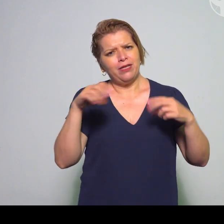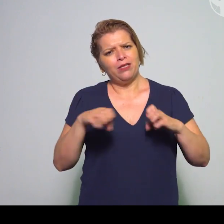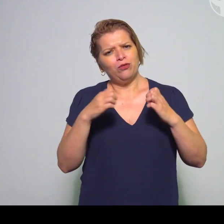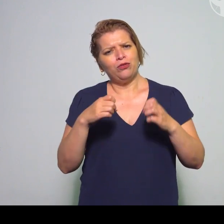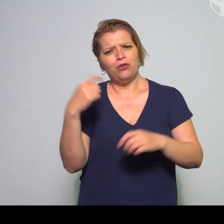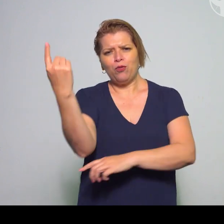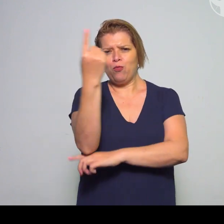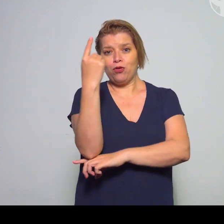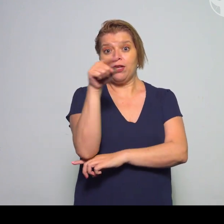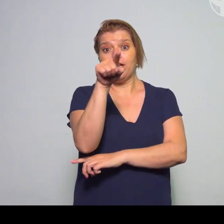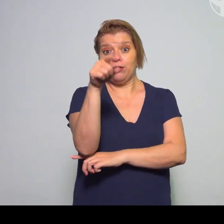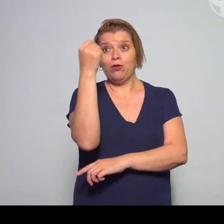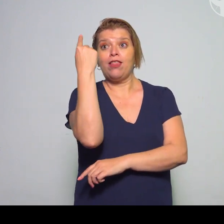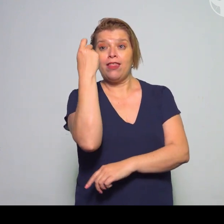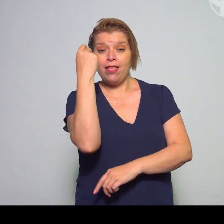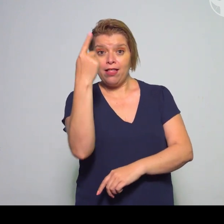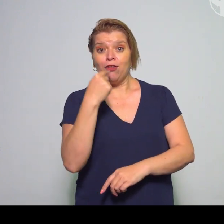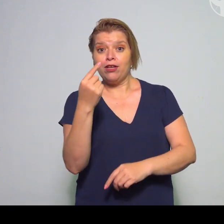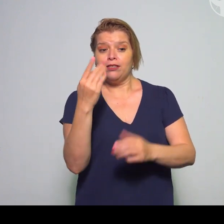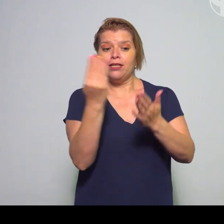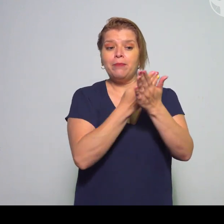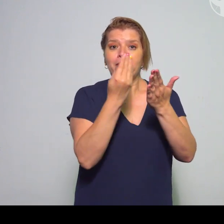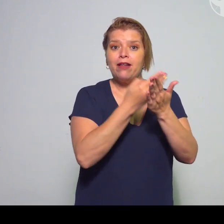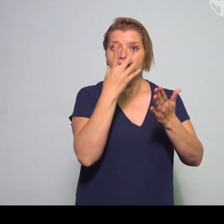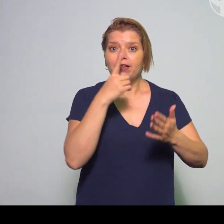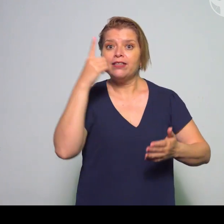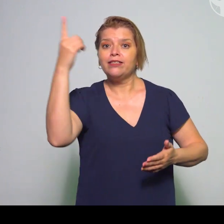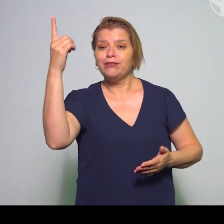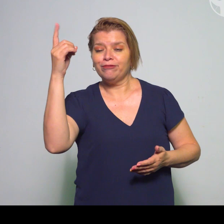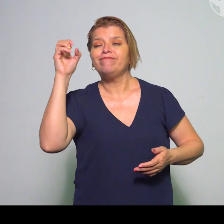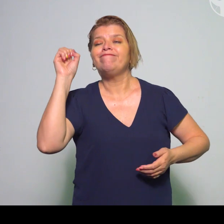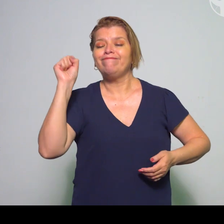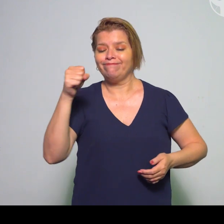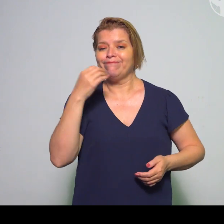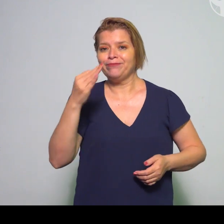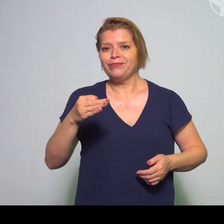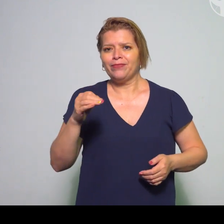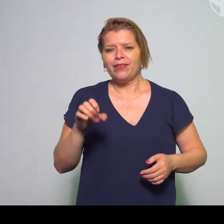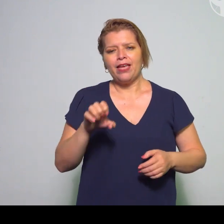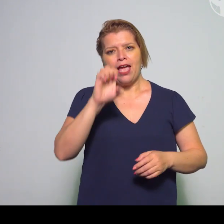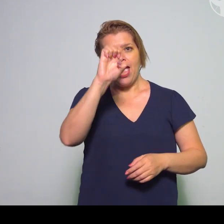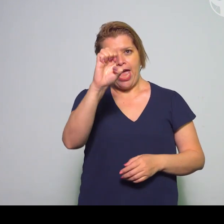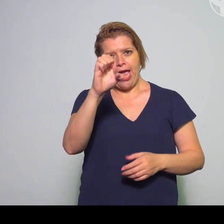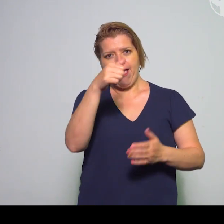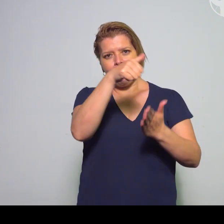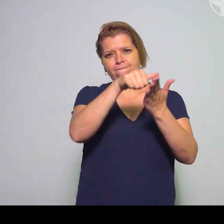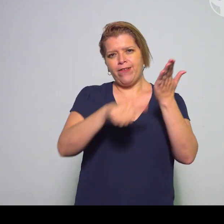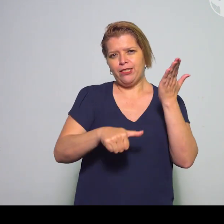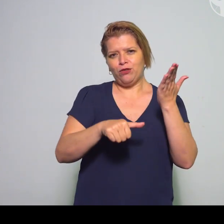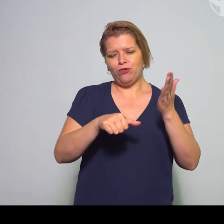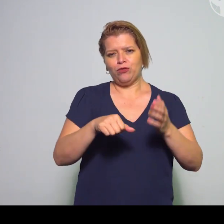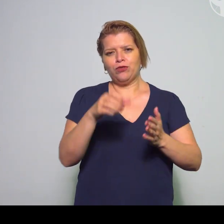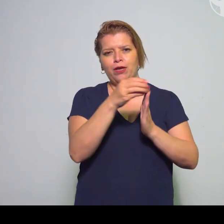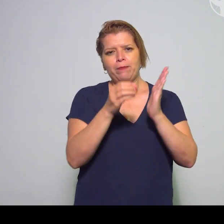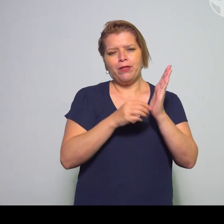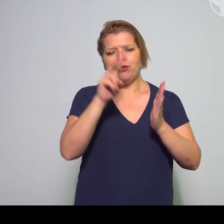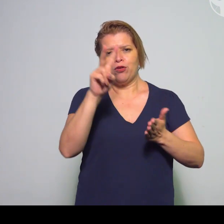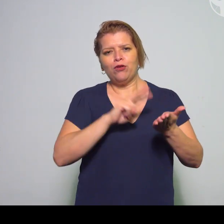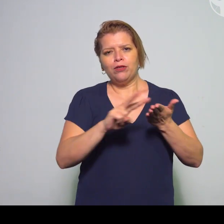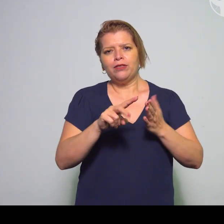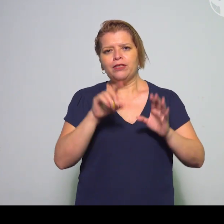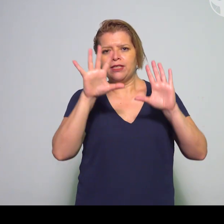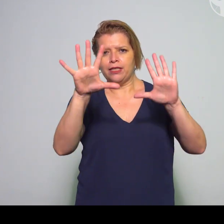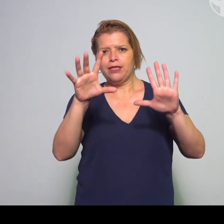Pero lo importante es que tú sepas lo que dice la palabra respecto a esto. Y Efesios 2:10 nos dice,